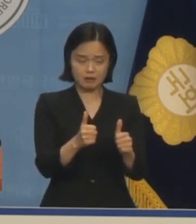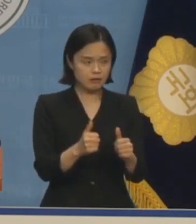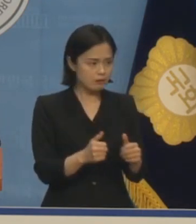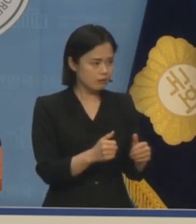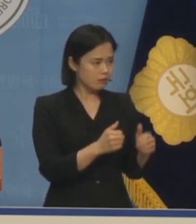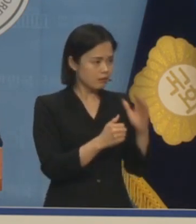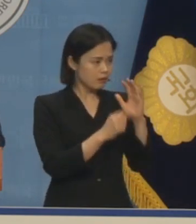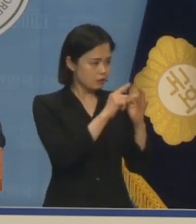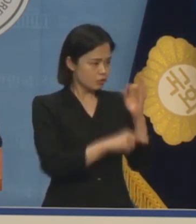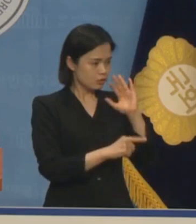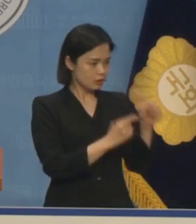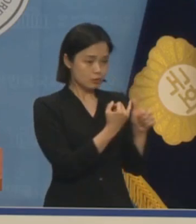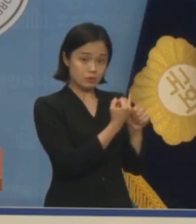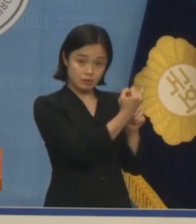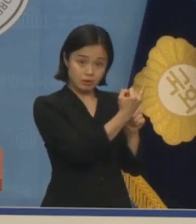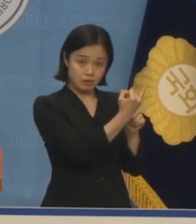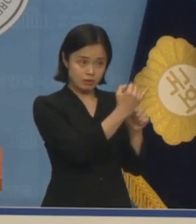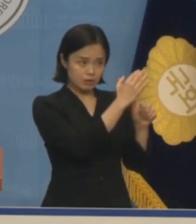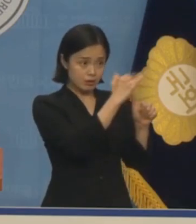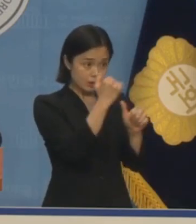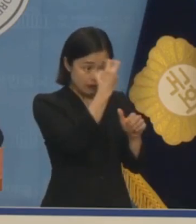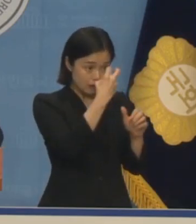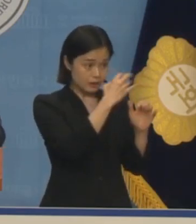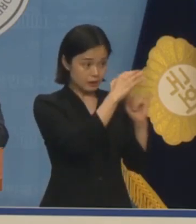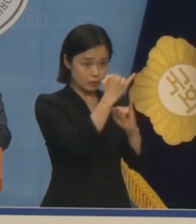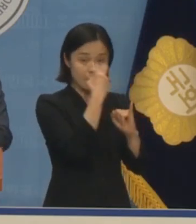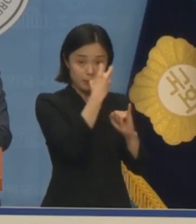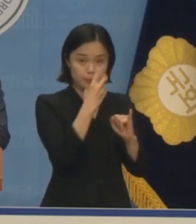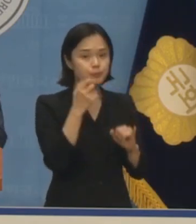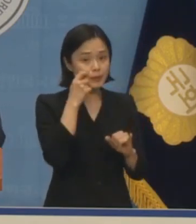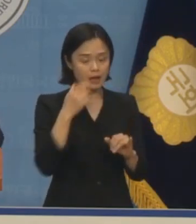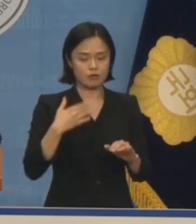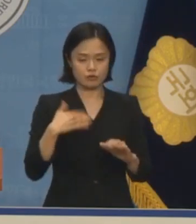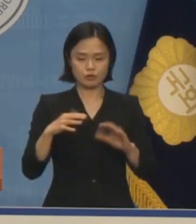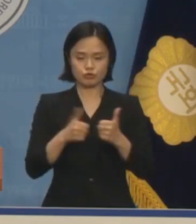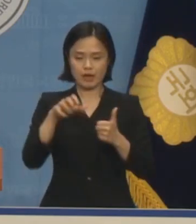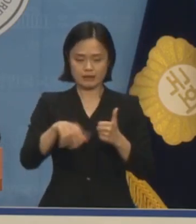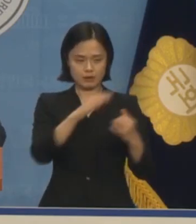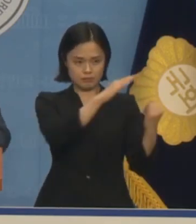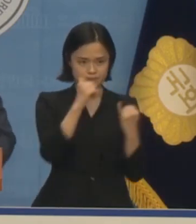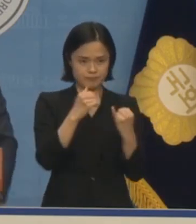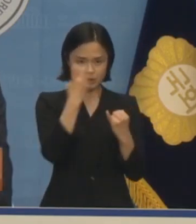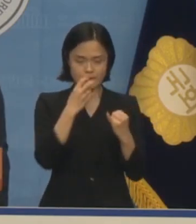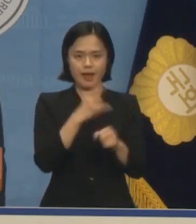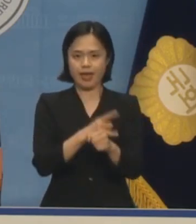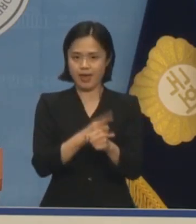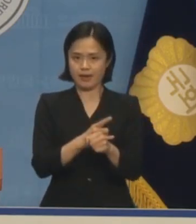저희 국회가 출석시키도록 하겠습니다. 이상 기자회견 마치겠습니다. 감사합니다.